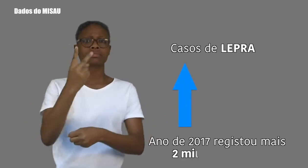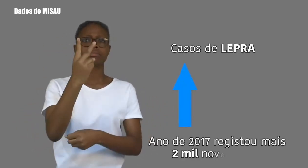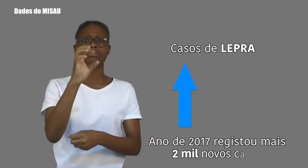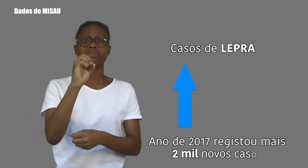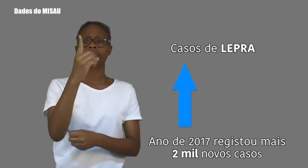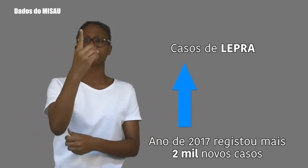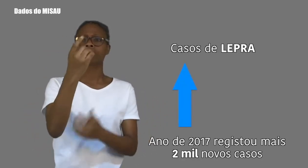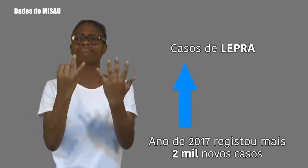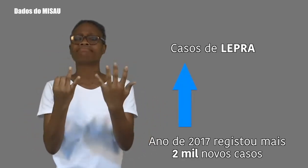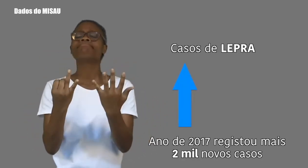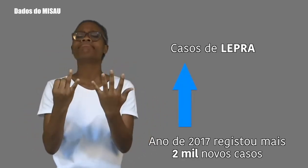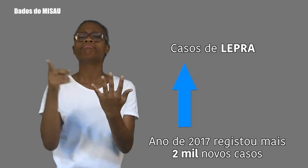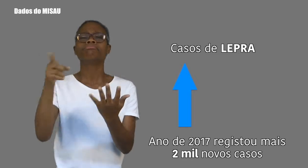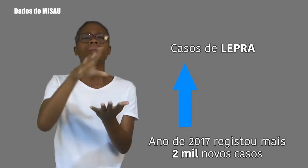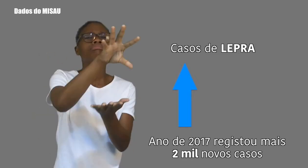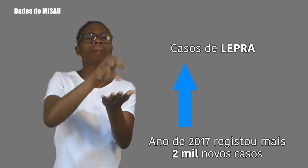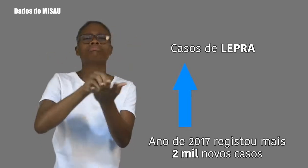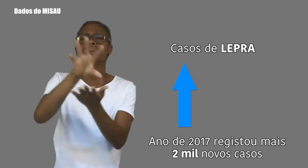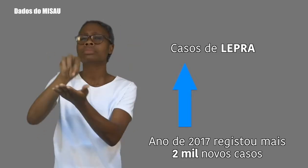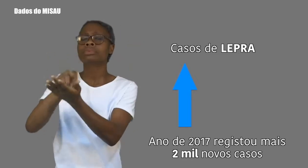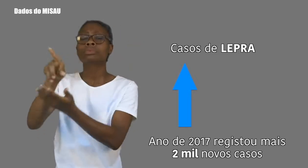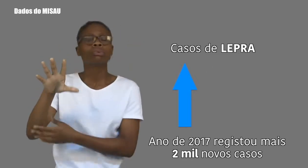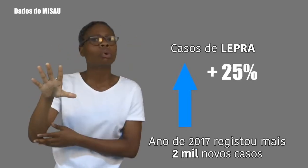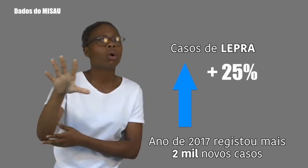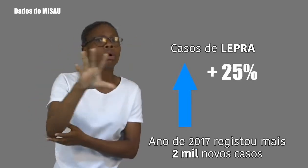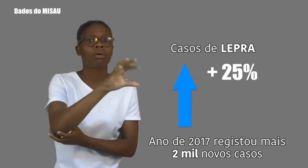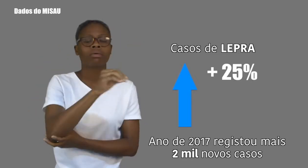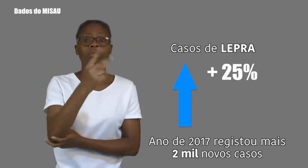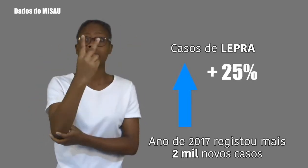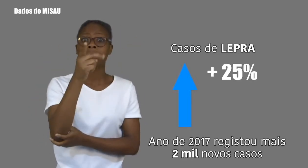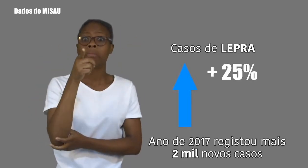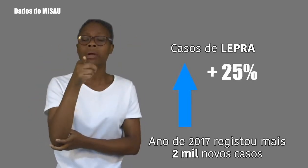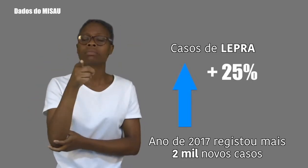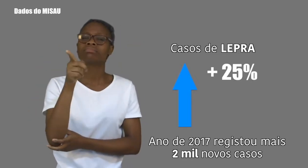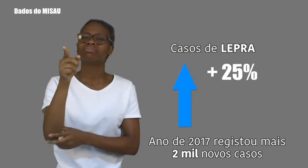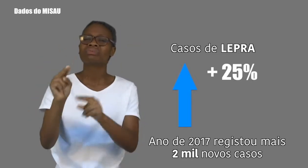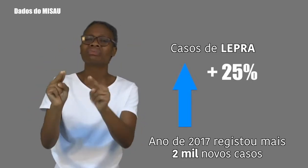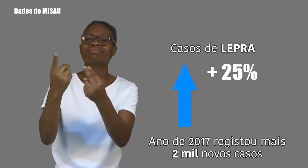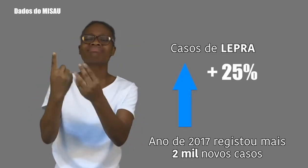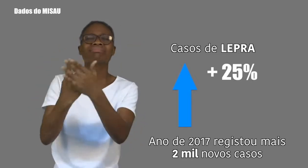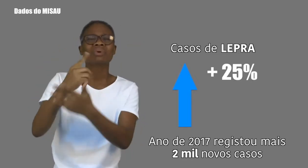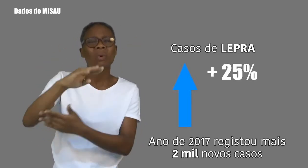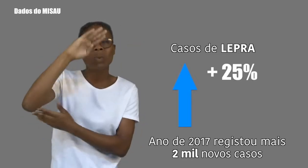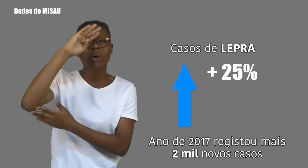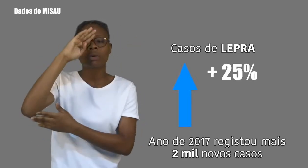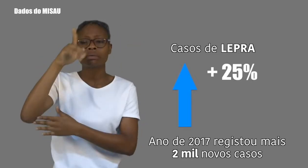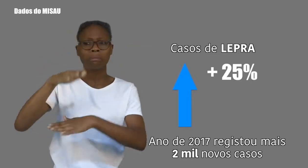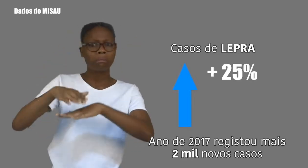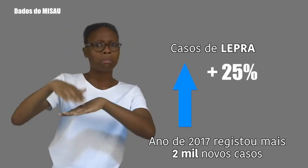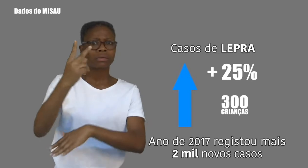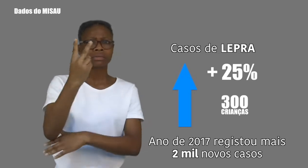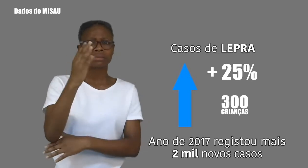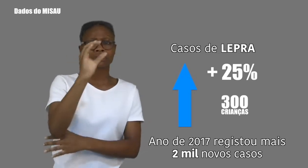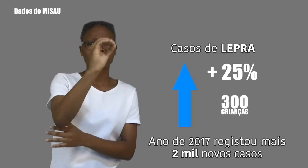foram registrados cerca de 2 mil novos casos, mais de 25% do que em 2016. Deste